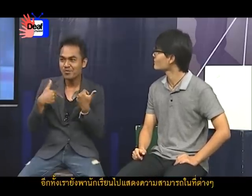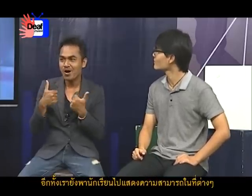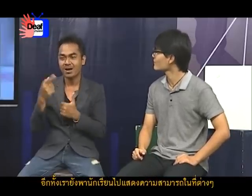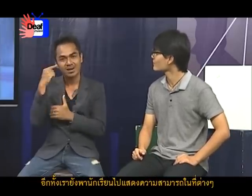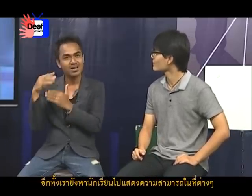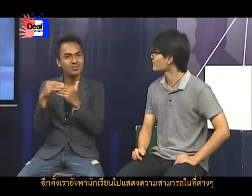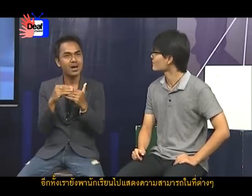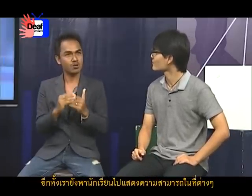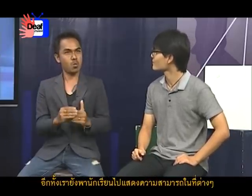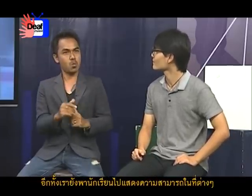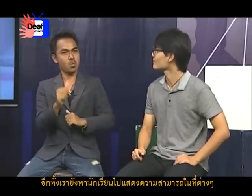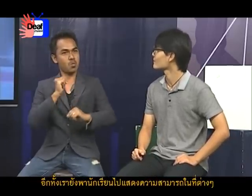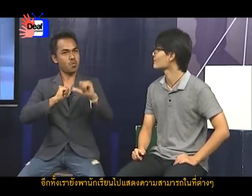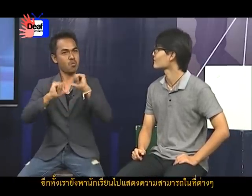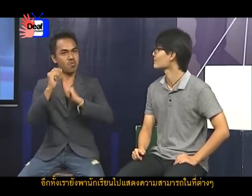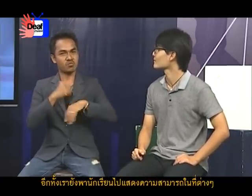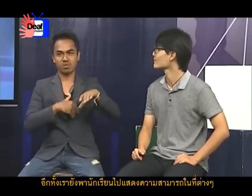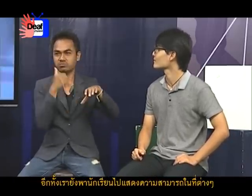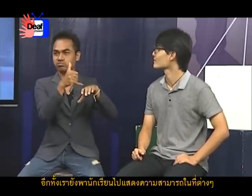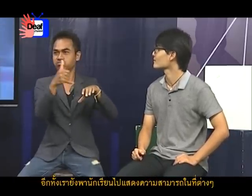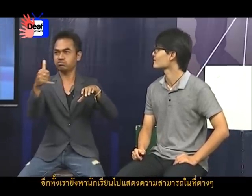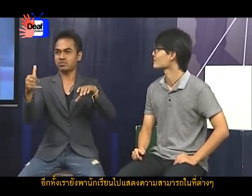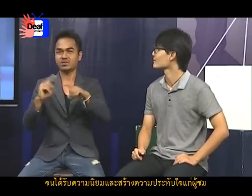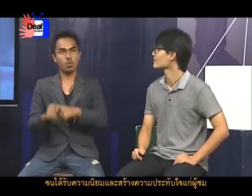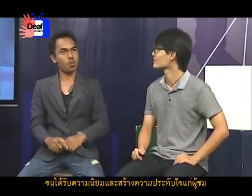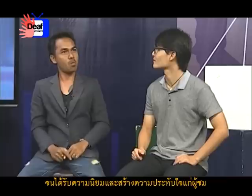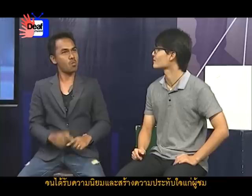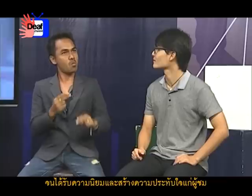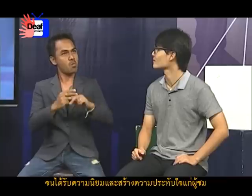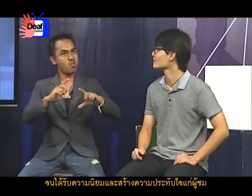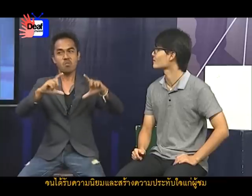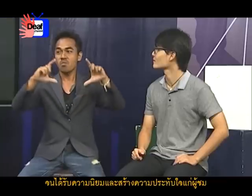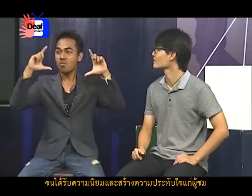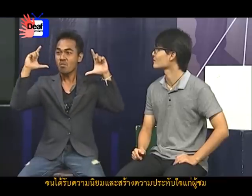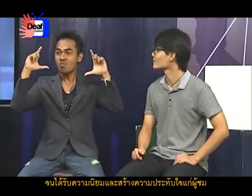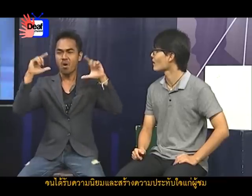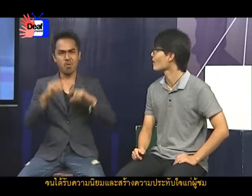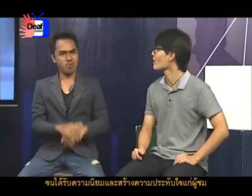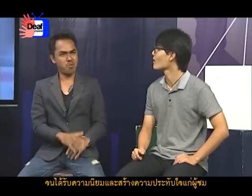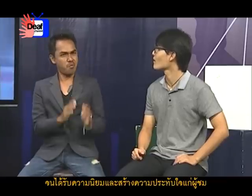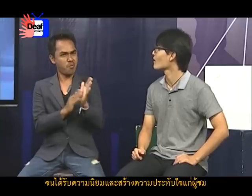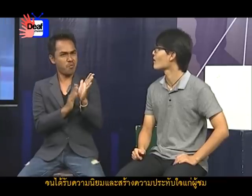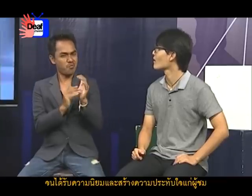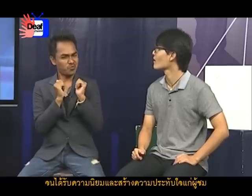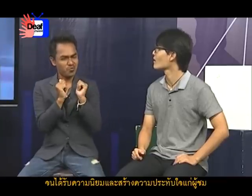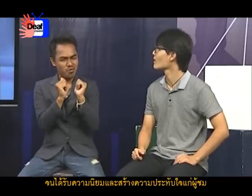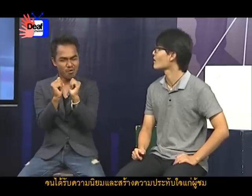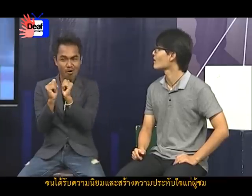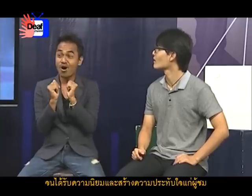ปโชว์ไปแสดงความสามารถในสถานที่ต่างๆนะครับจนได้รับความนิยมแล้วก็ประทับใจเป็นอย่างมากนะครับหลังจากนั้น